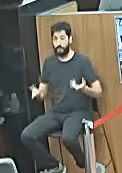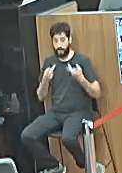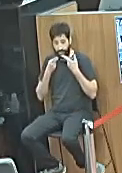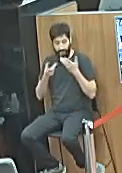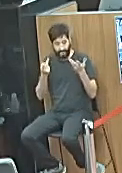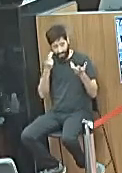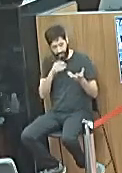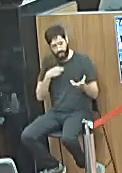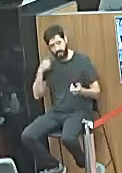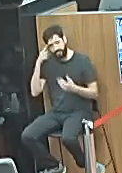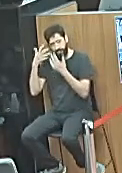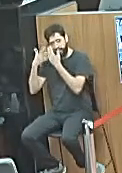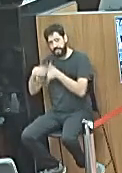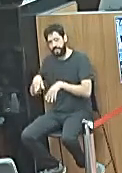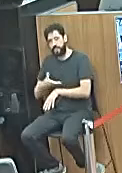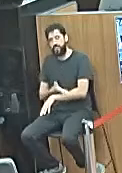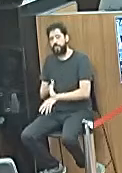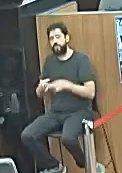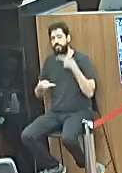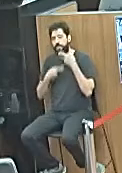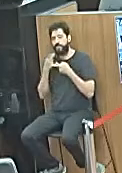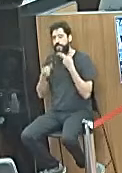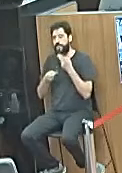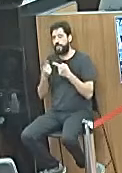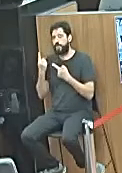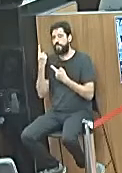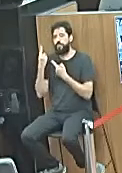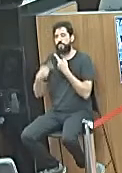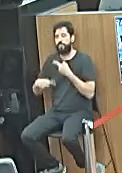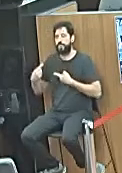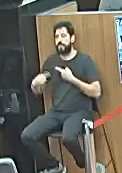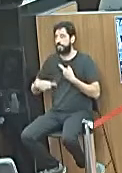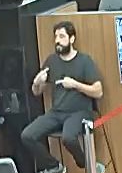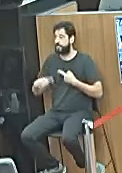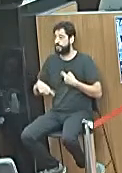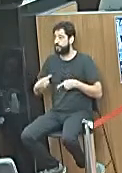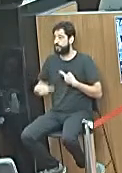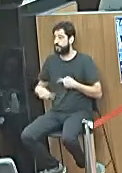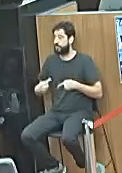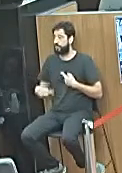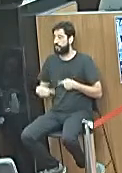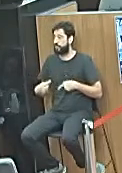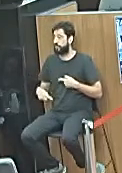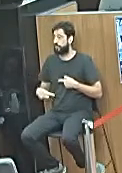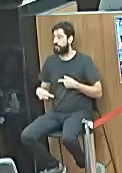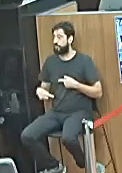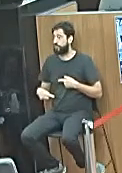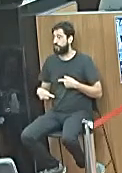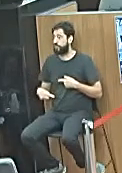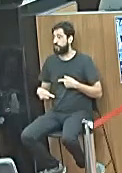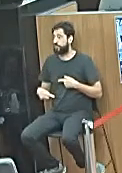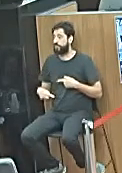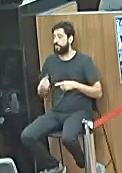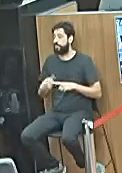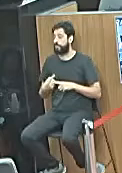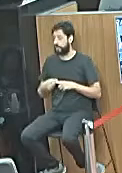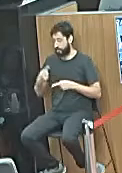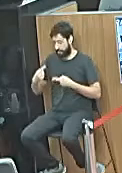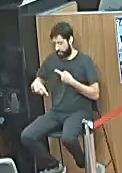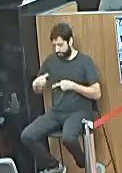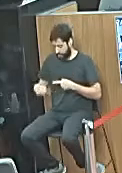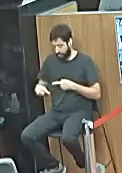dela está pensando se costuma dizer quando um político é um político porque político é